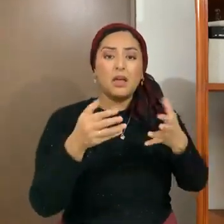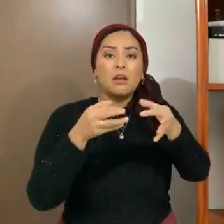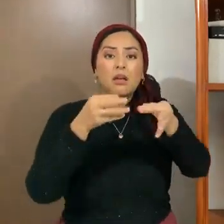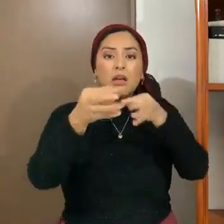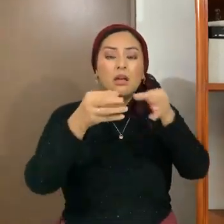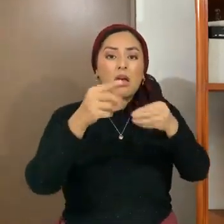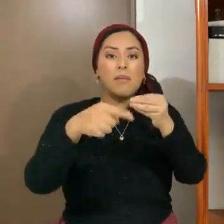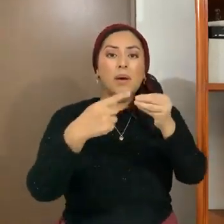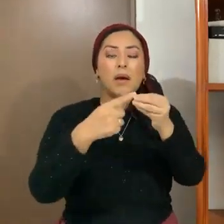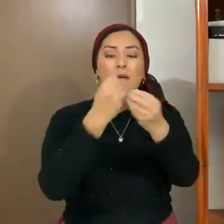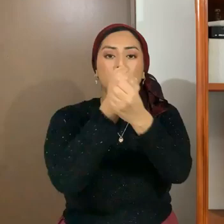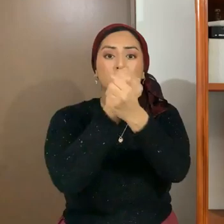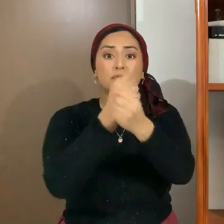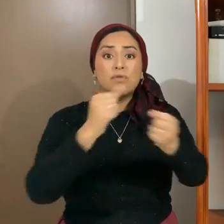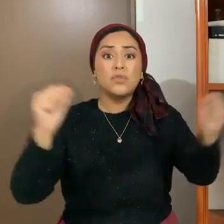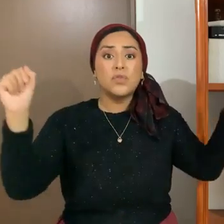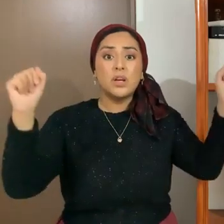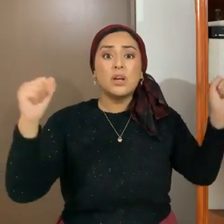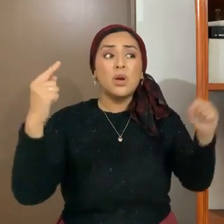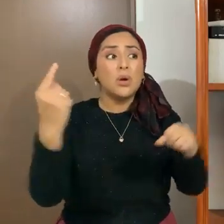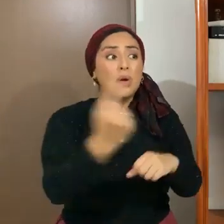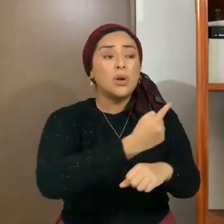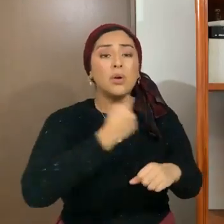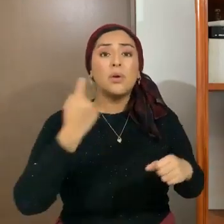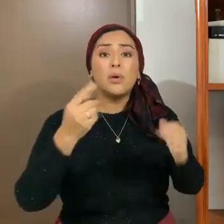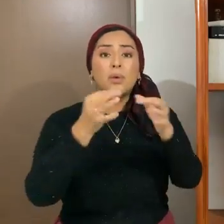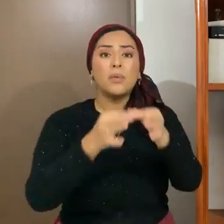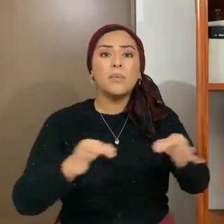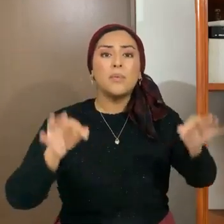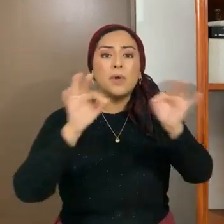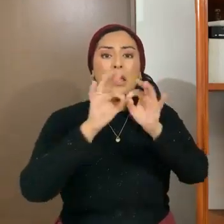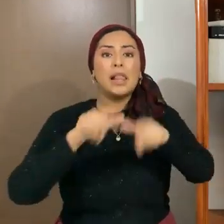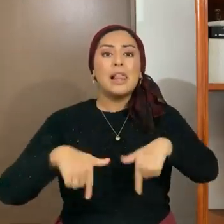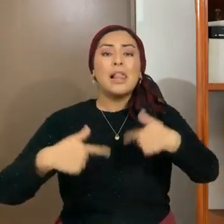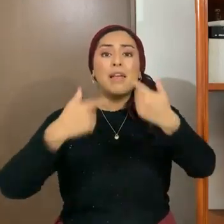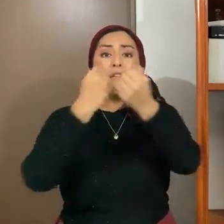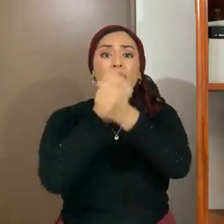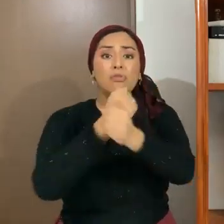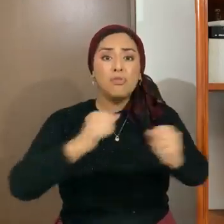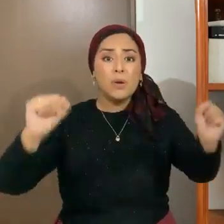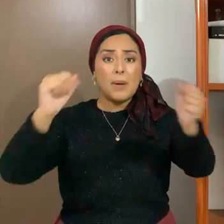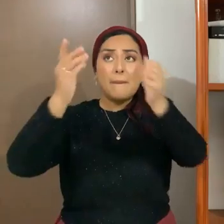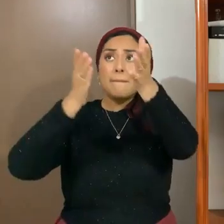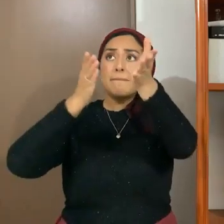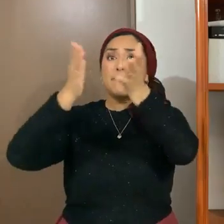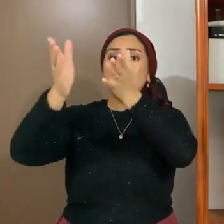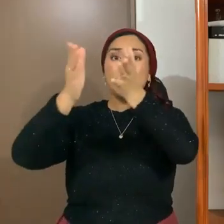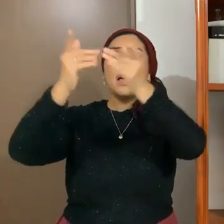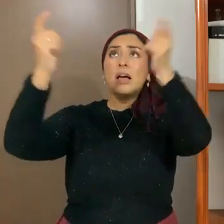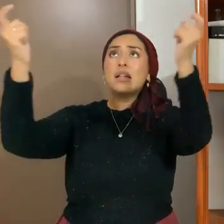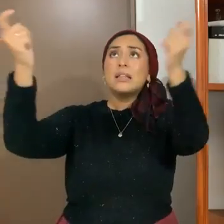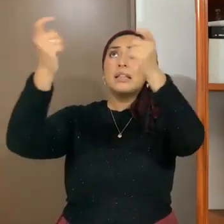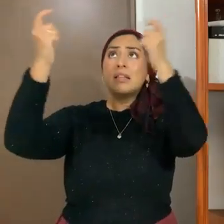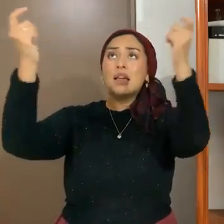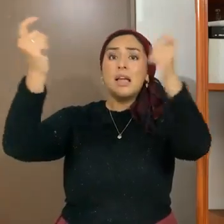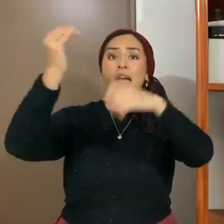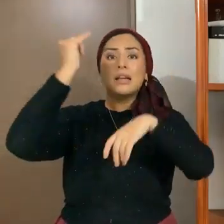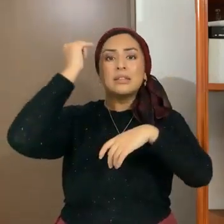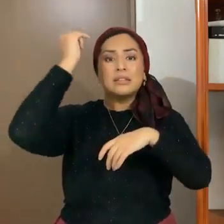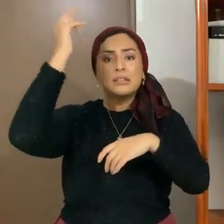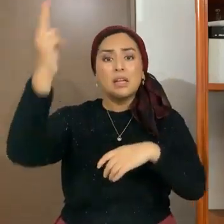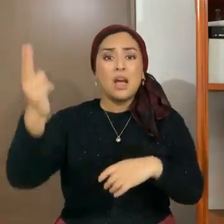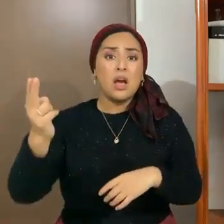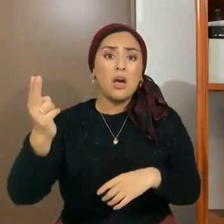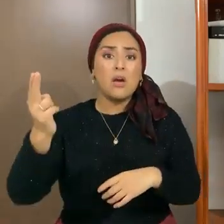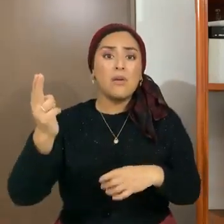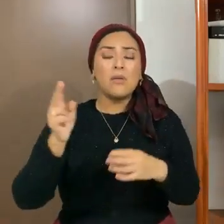de la libertad. De vivir en libertad, ¿para qué? Para servir a Yahweh, para adorar a Yahweh, para ser completamente de Él,